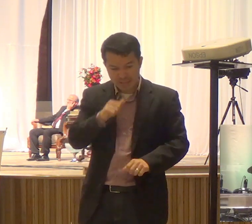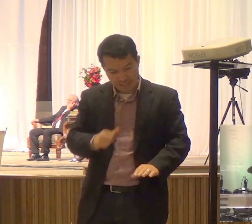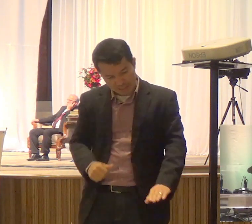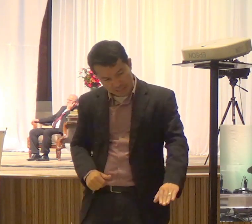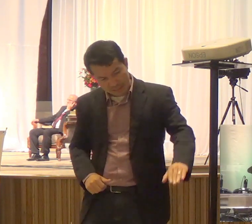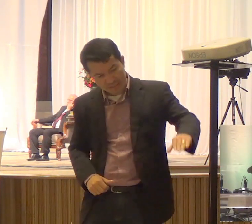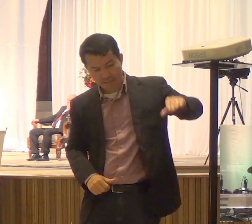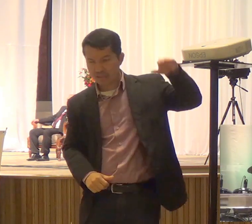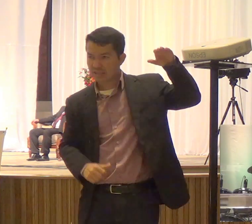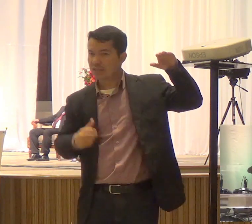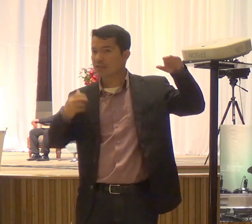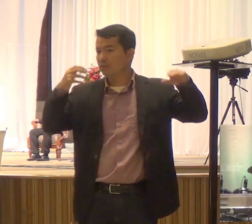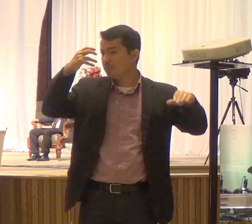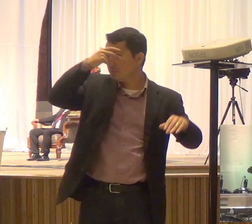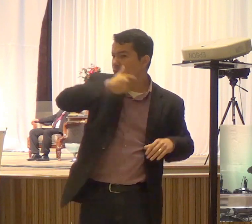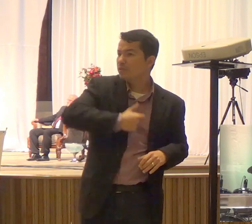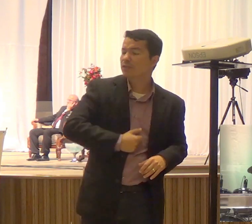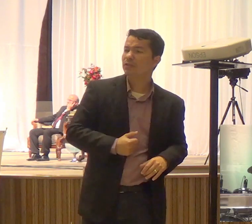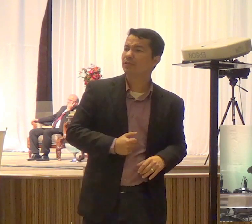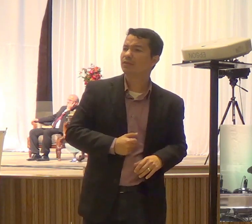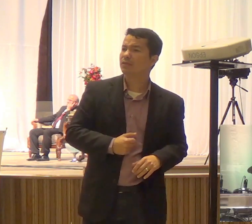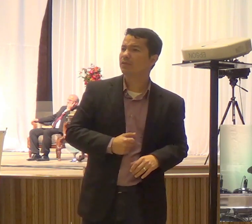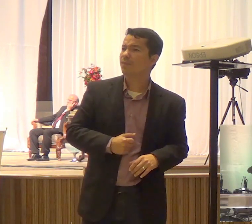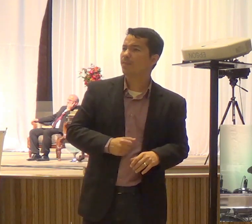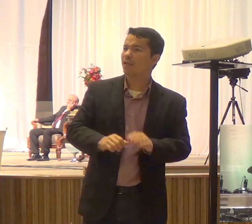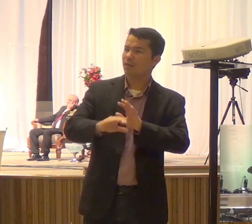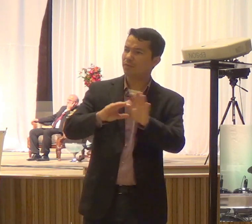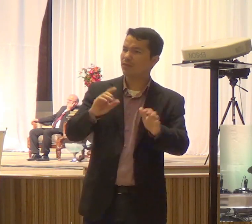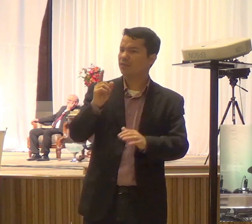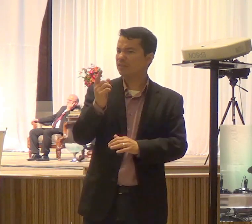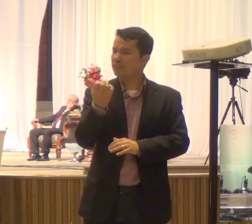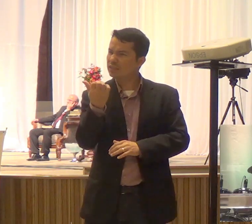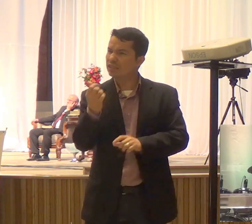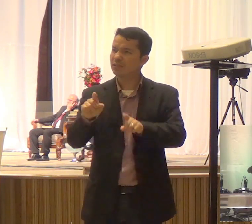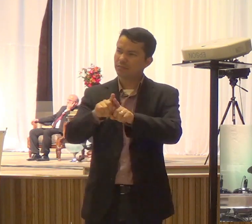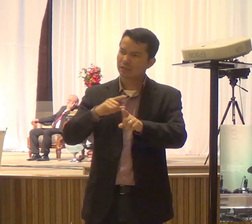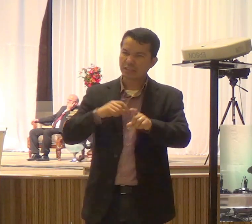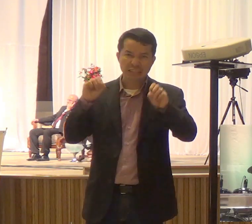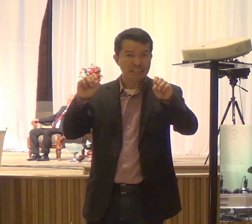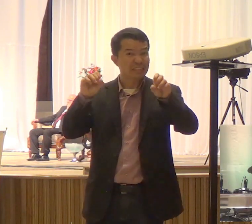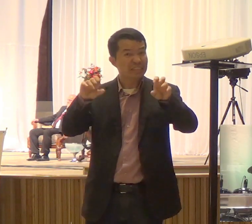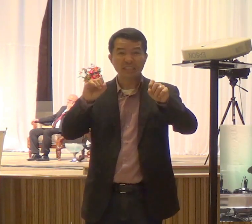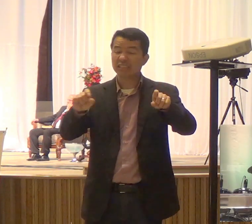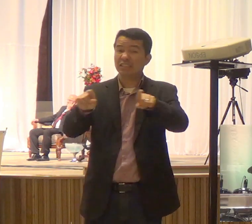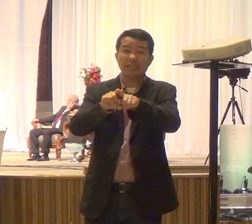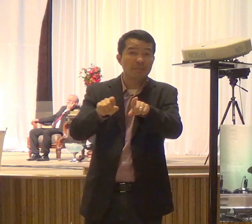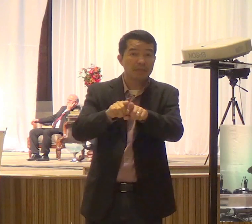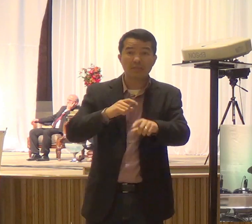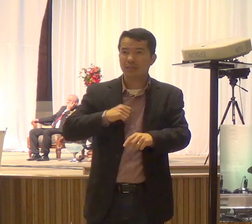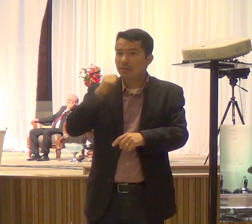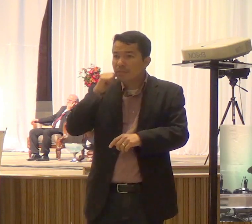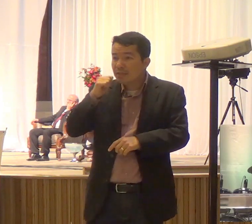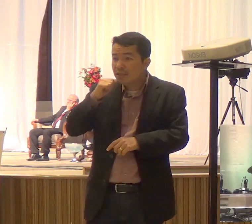crescendo e vai se tornando bela. E o capítulo 16, que é a sequência do que nós lemos aqui, vai dizer que aquela moça